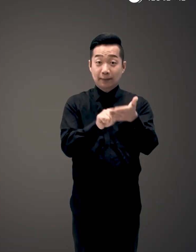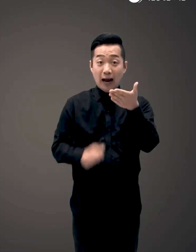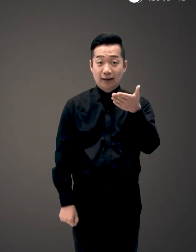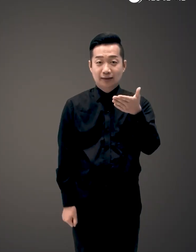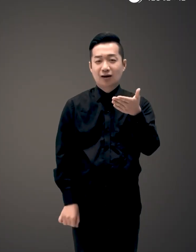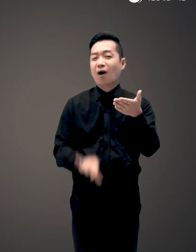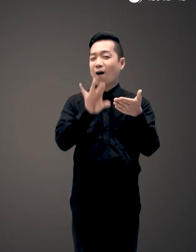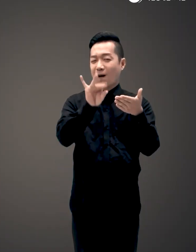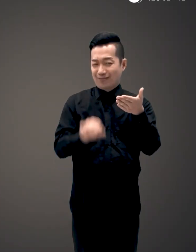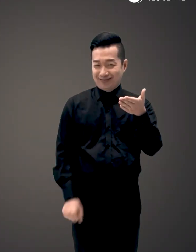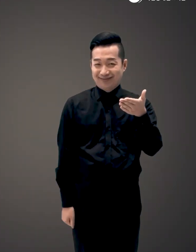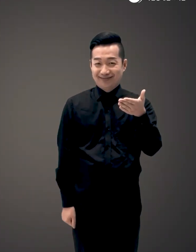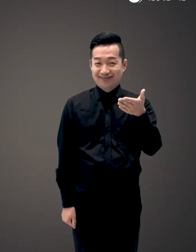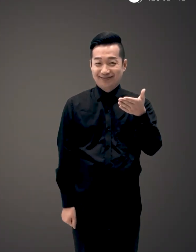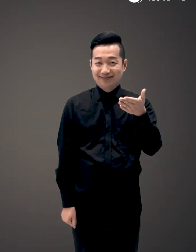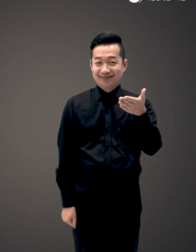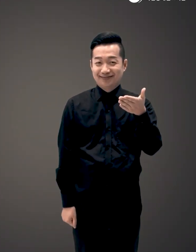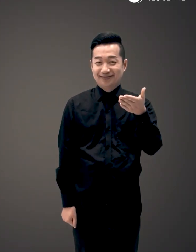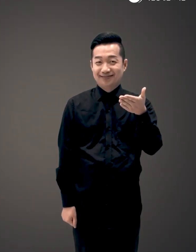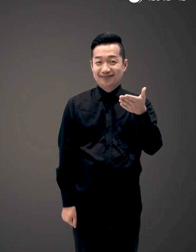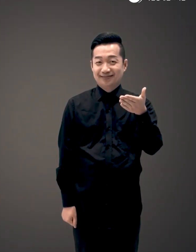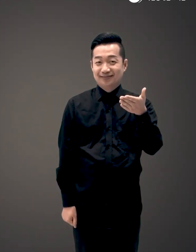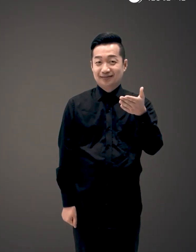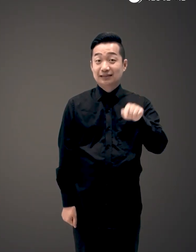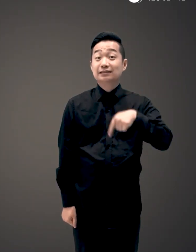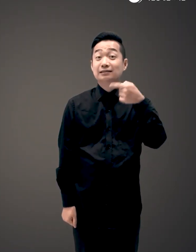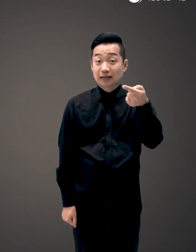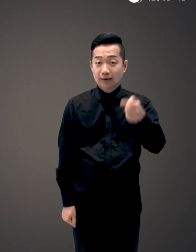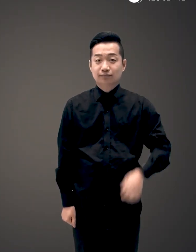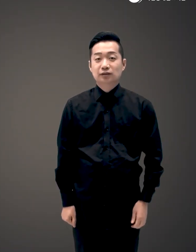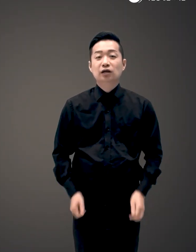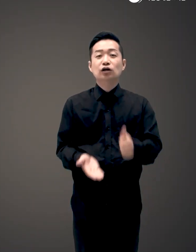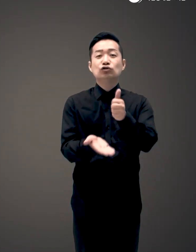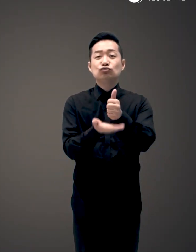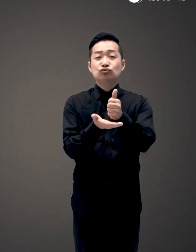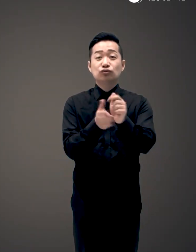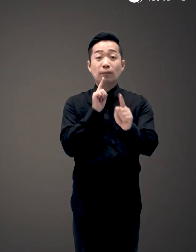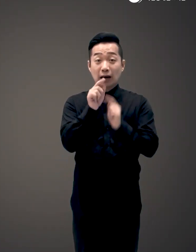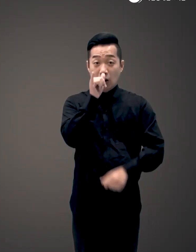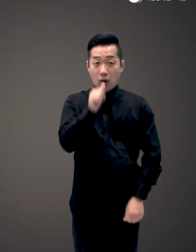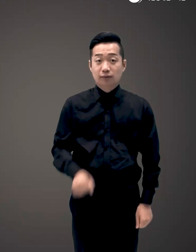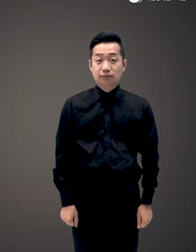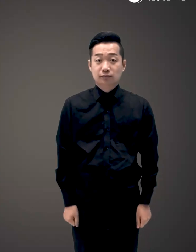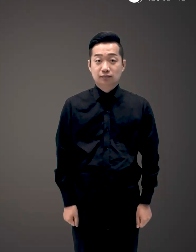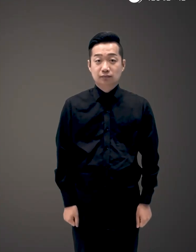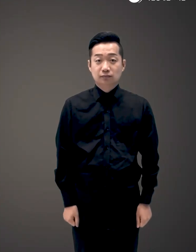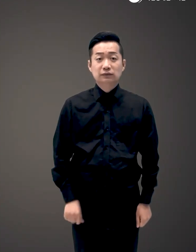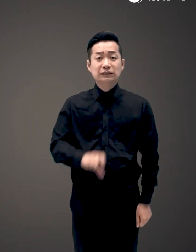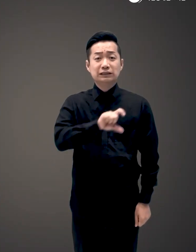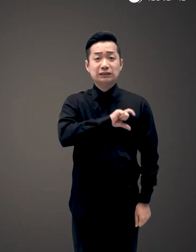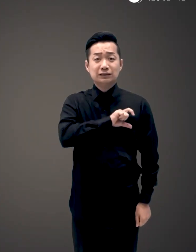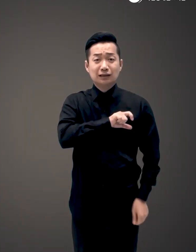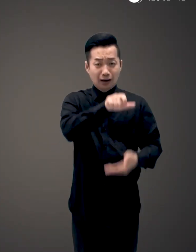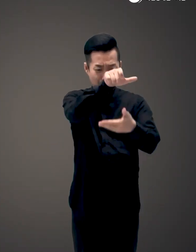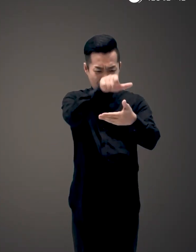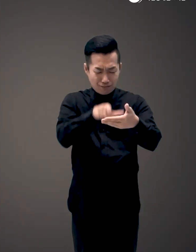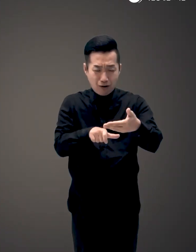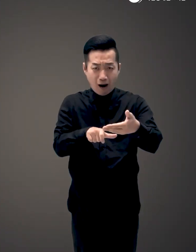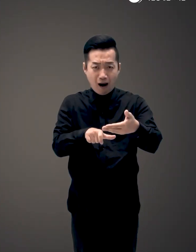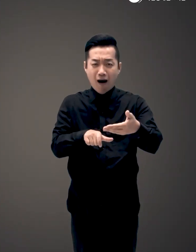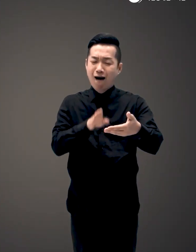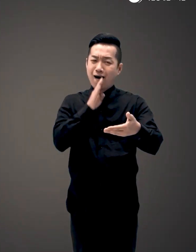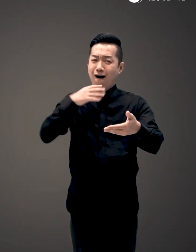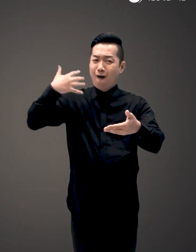나와요. 잘 어울리죠? 책이랑. 그리고 여기에는 추천사가 있는데요. 이 추천사